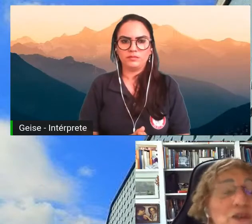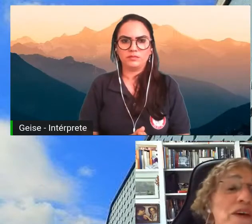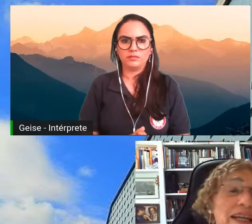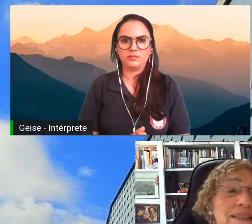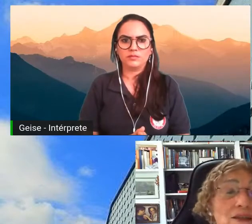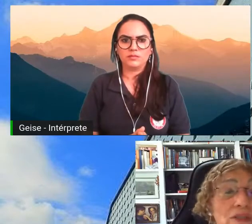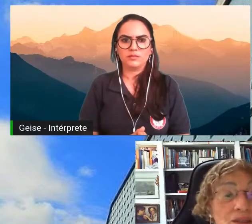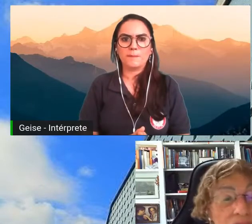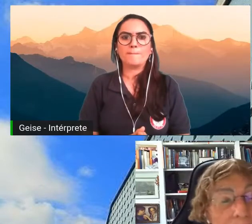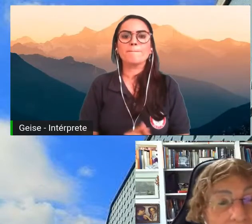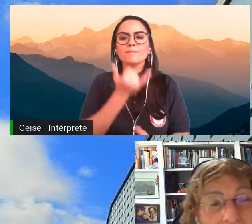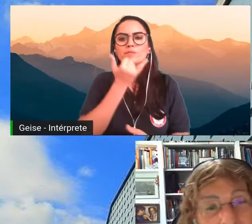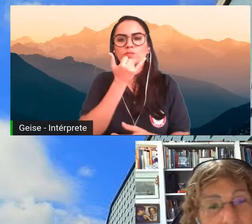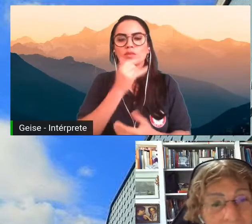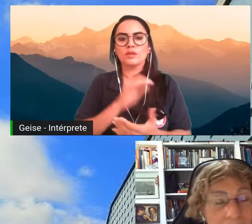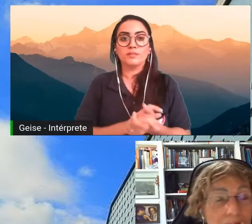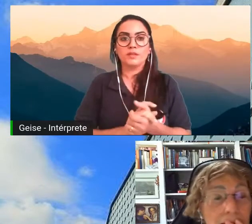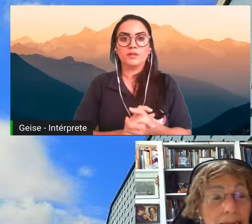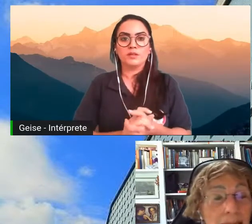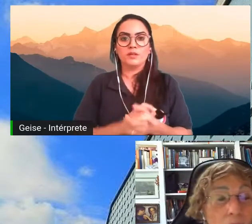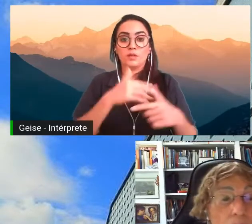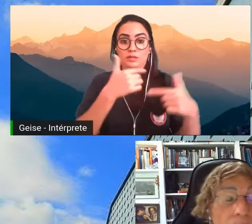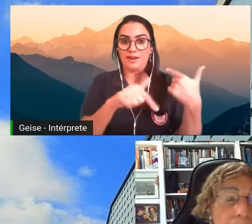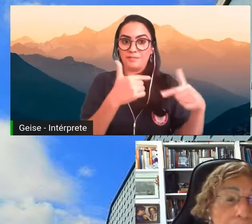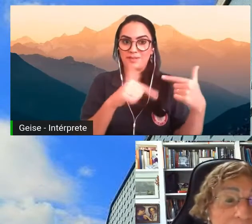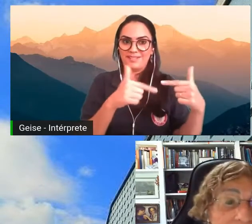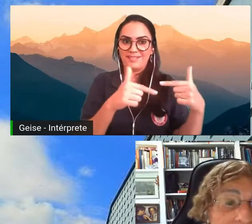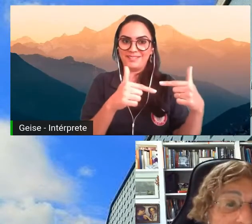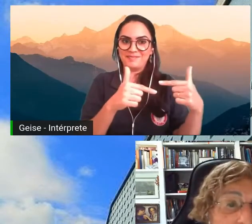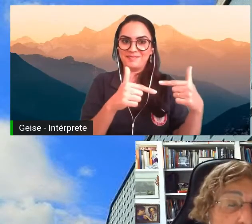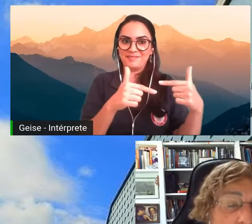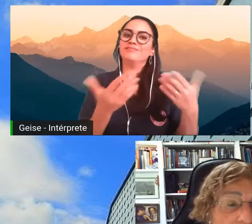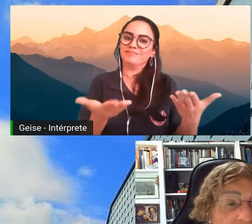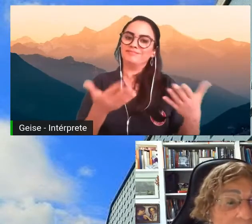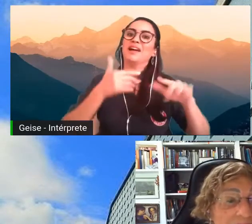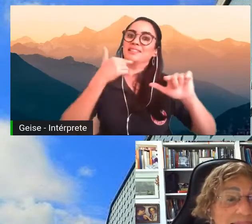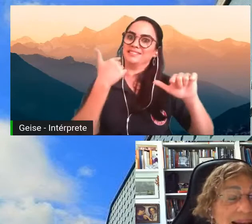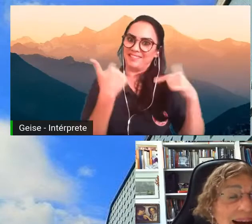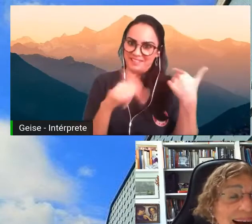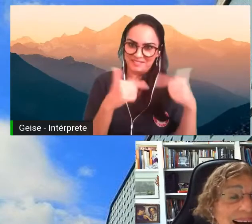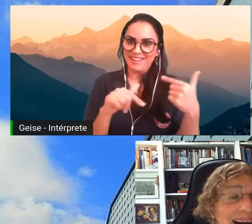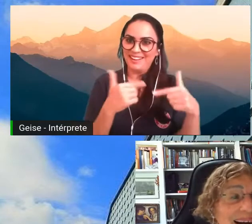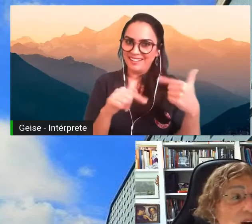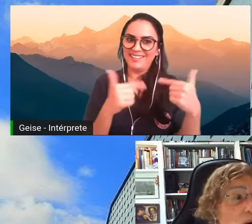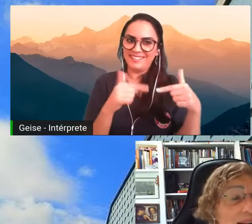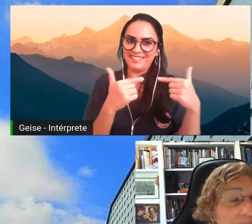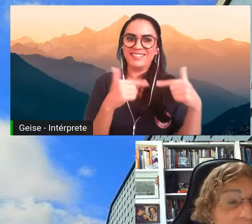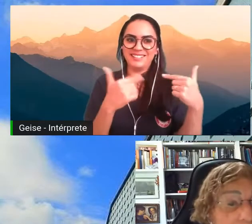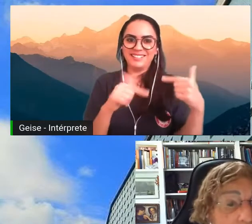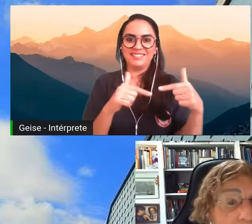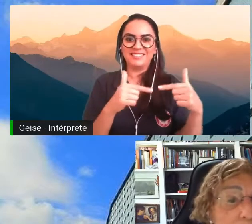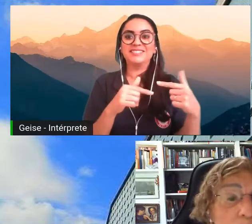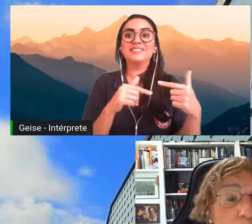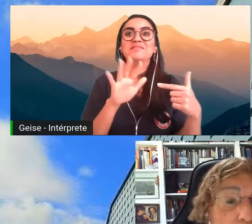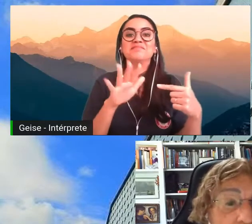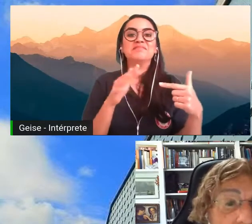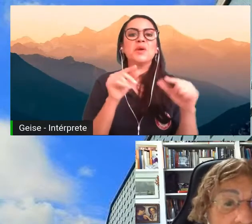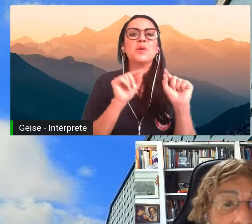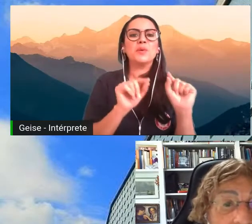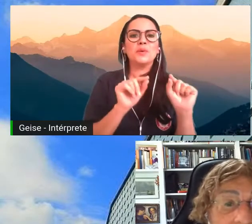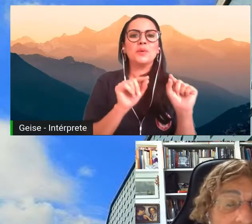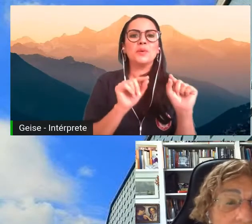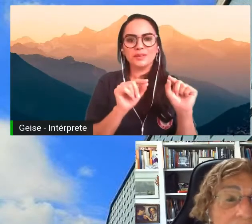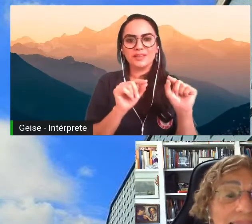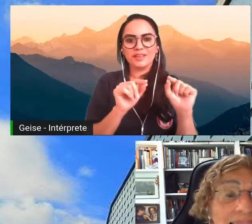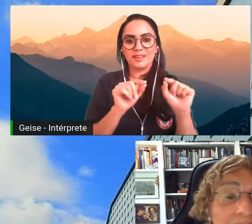Desculpe, bem diferentes não tanto, trabalho é trabalho. Mercado é o campo da